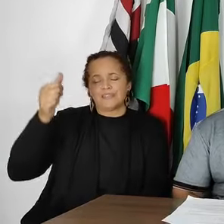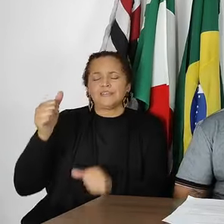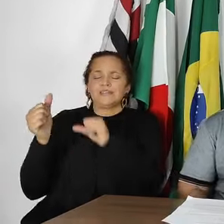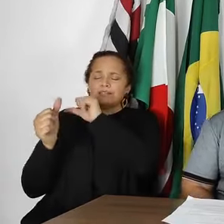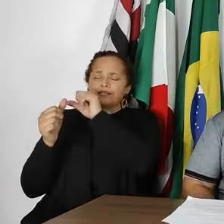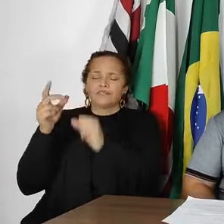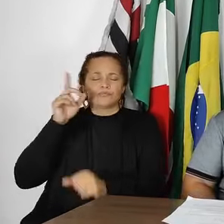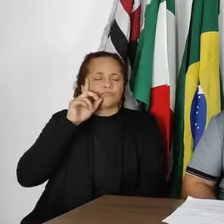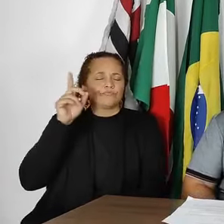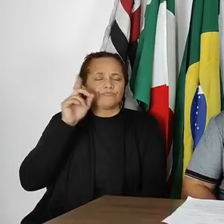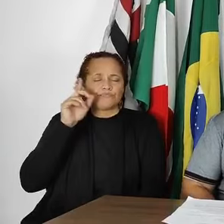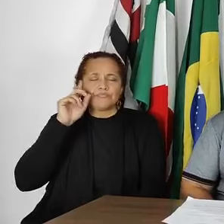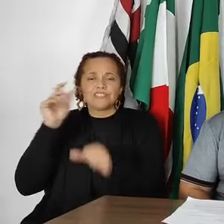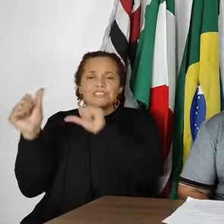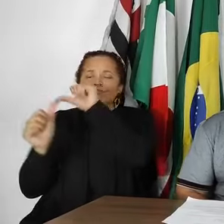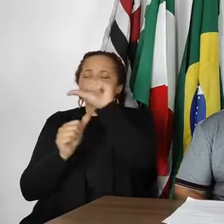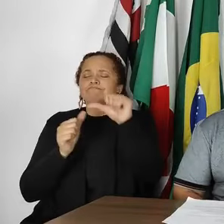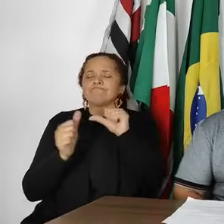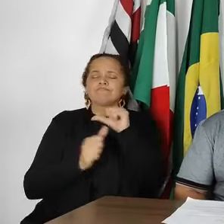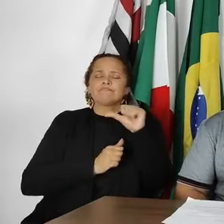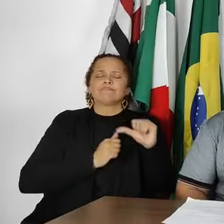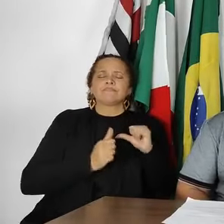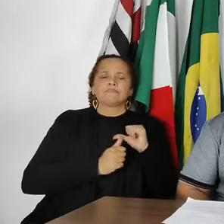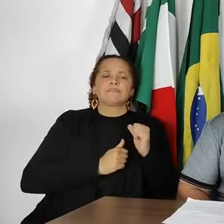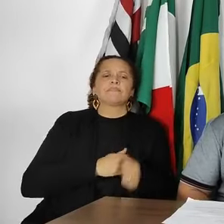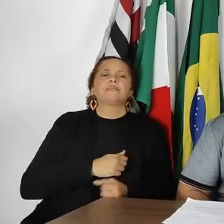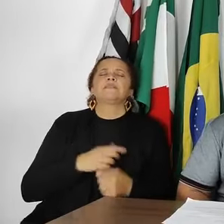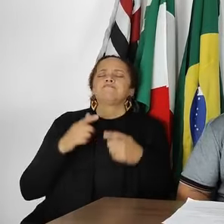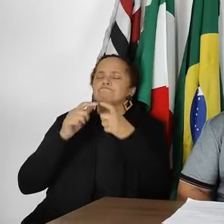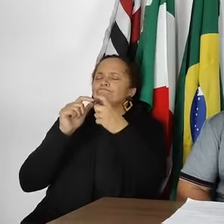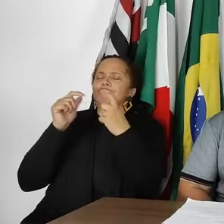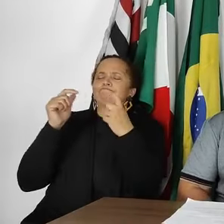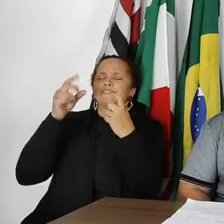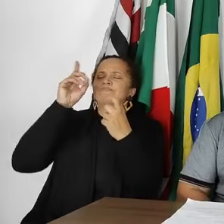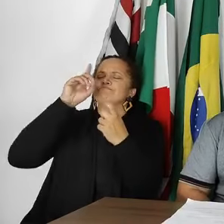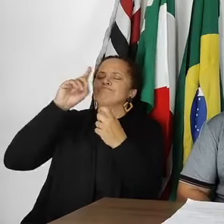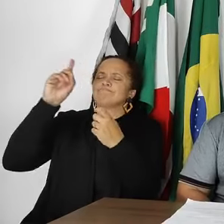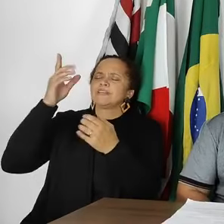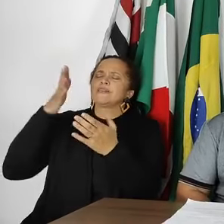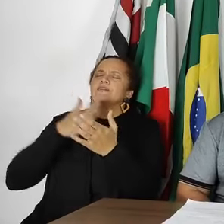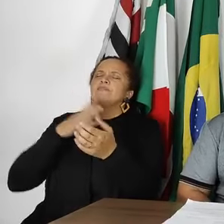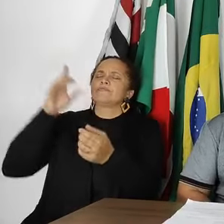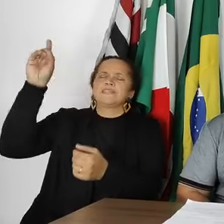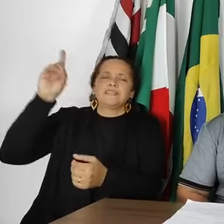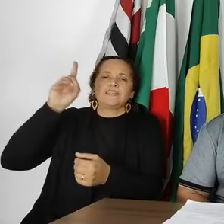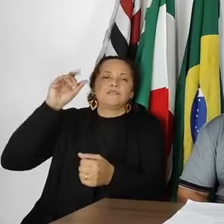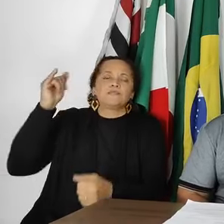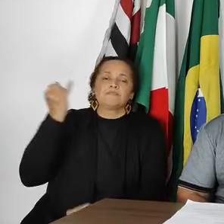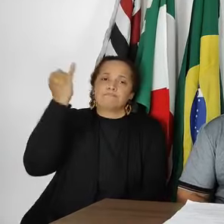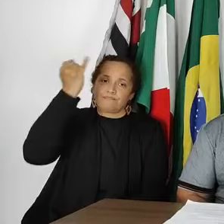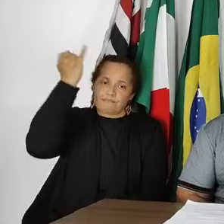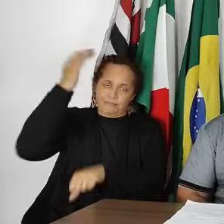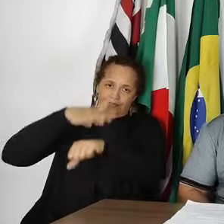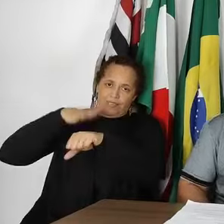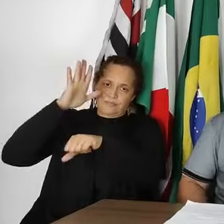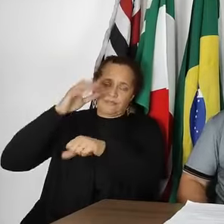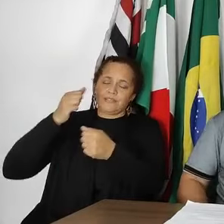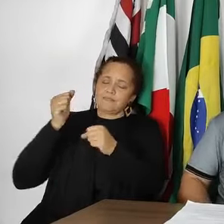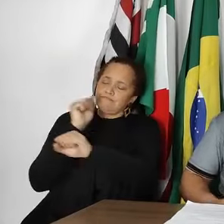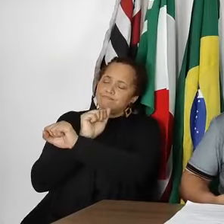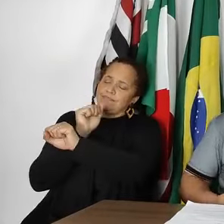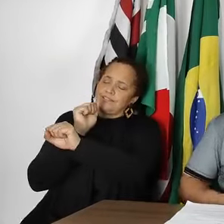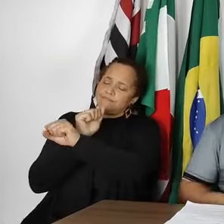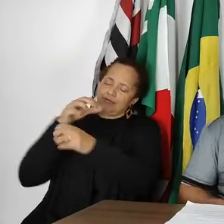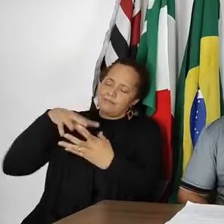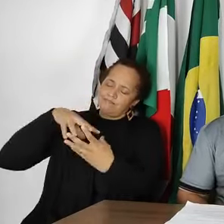manhã. Grande é a tua fidelidade. A minha porção é o Senhor, diz a minha alma, portanto esperarei nele. Você